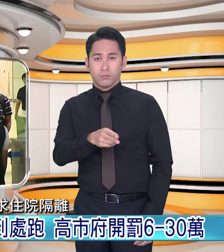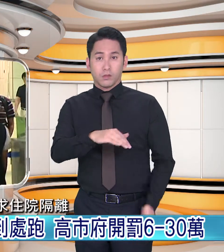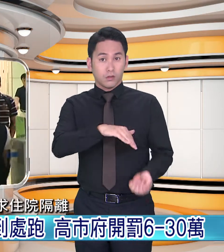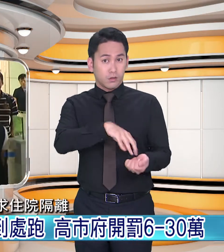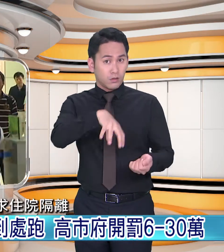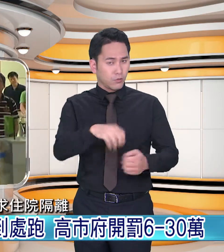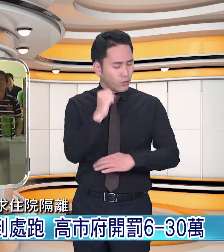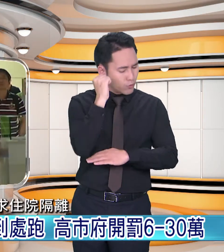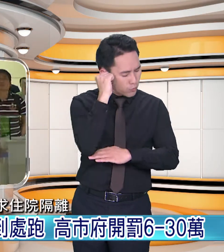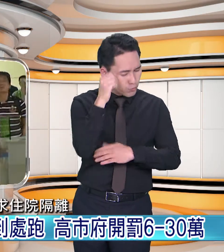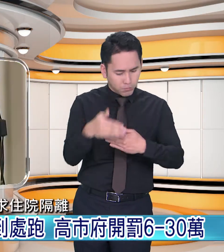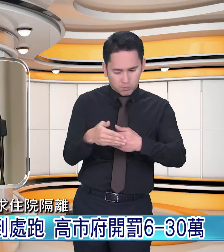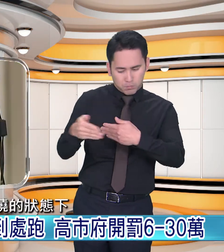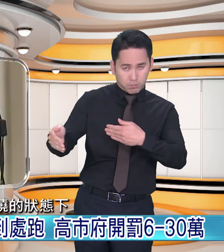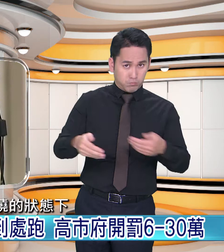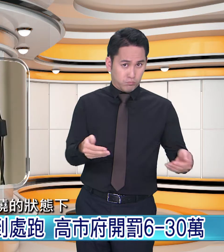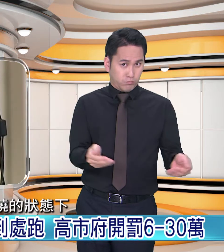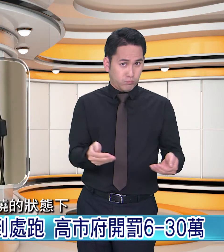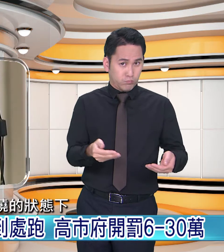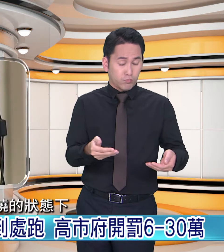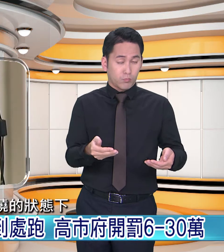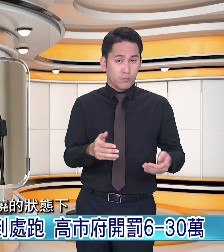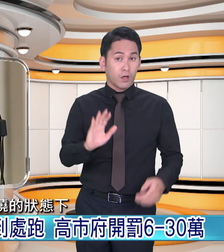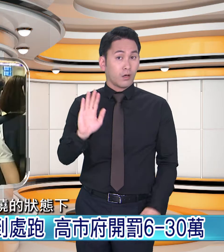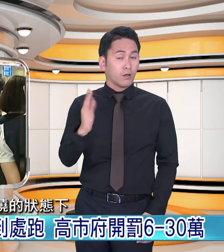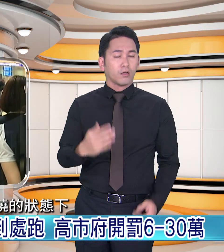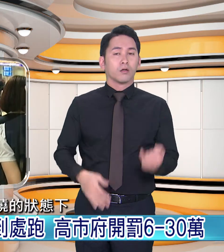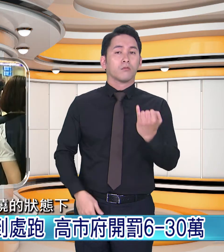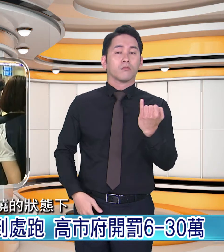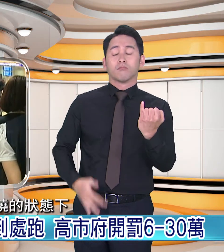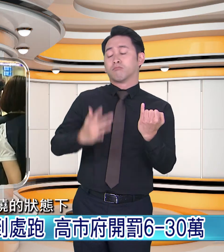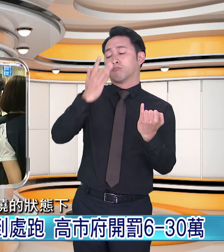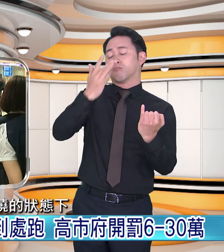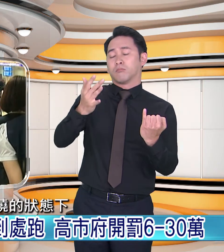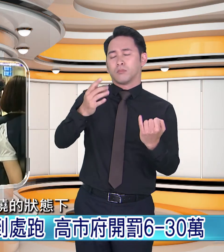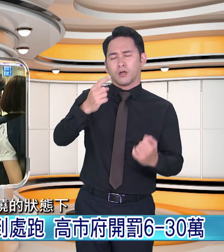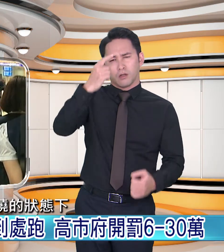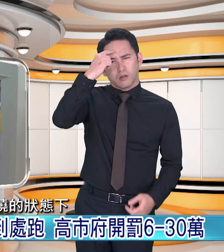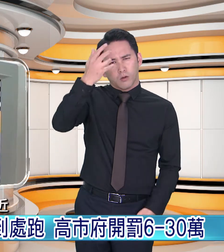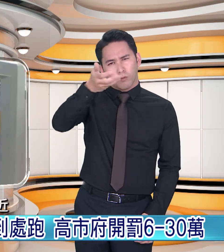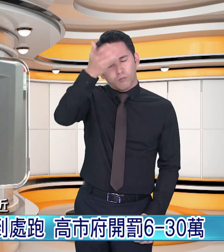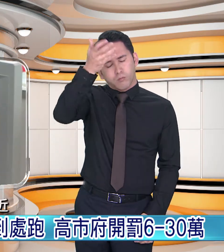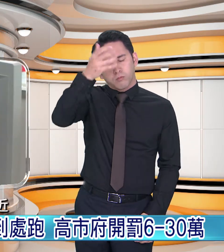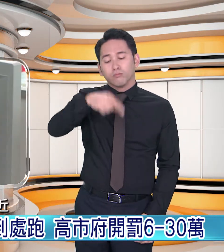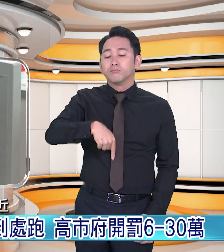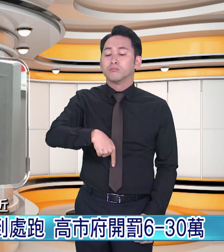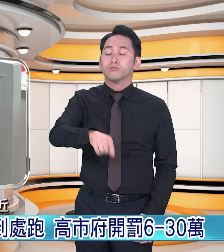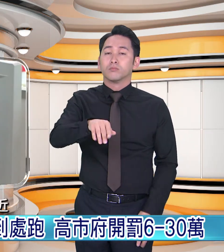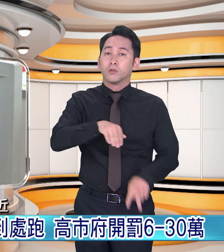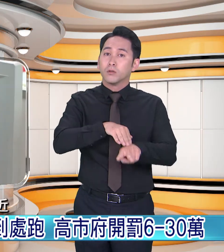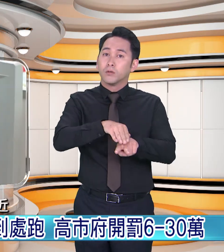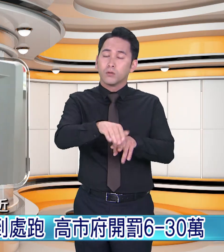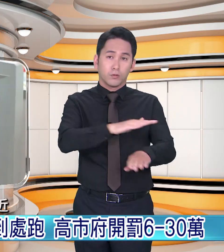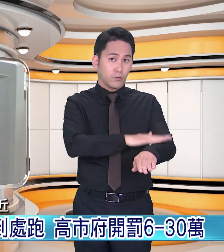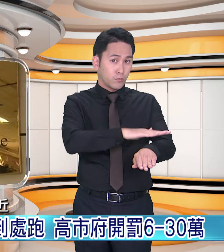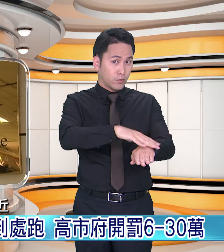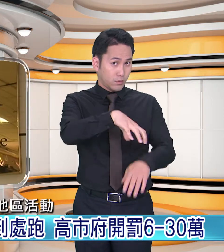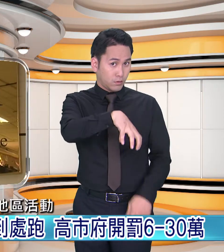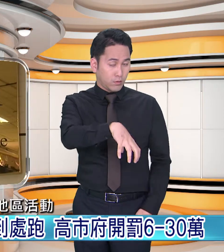住院隔离，但是患者仍在发烧的状态下到高铁左营站附近、